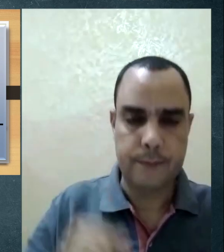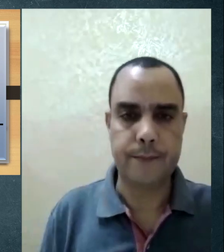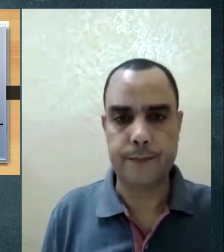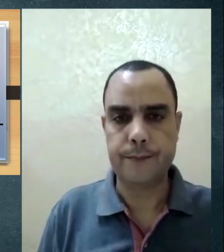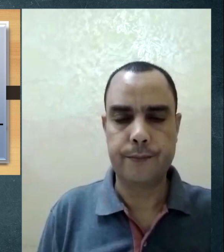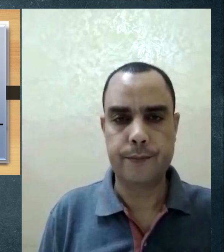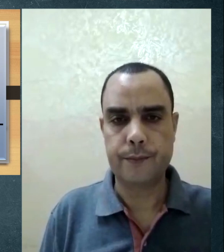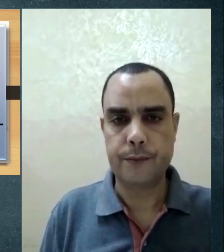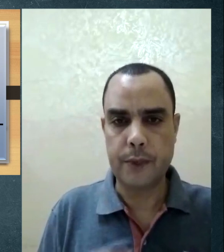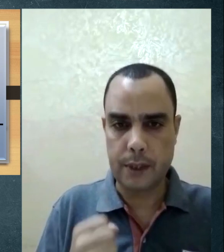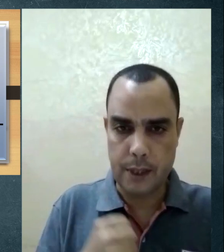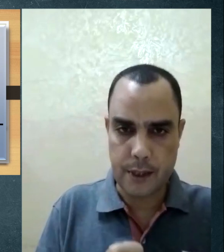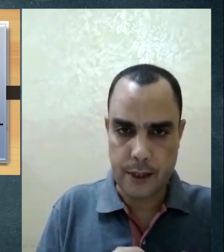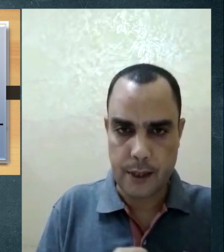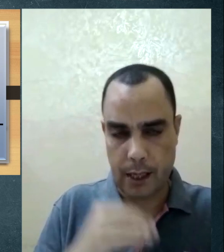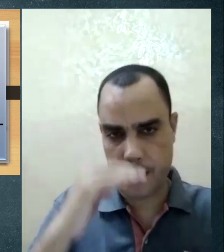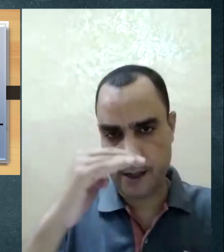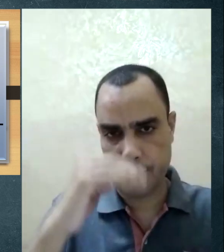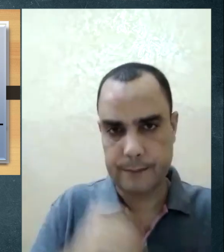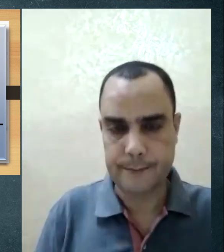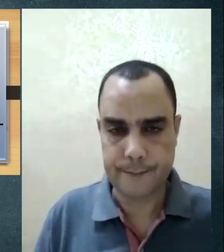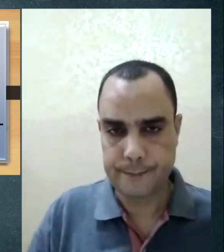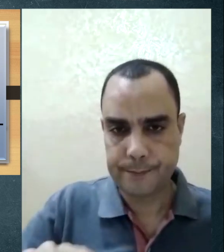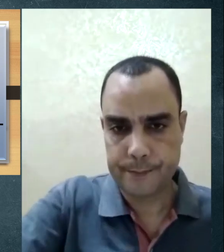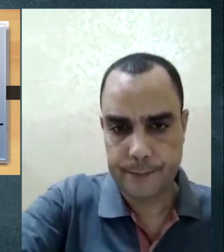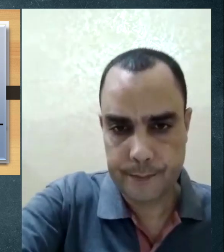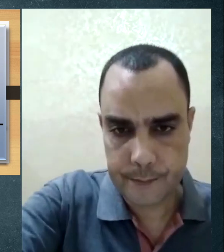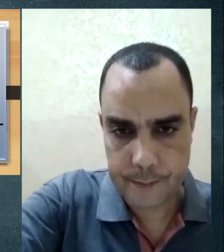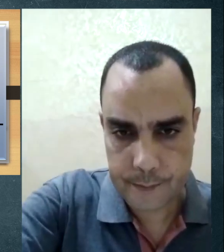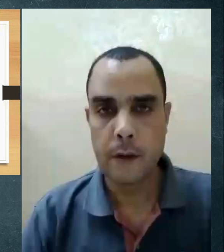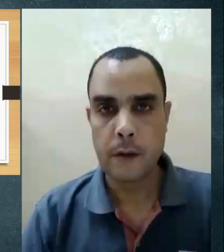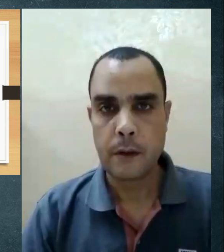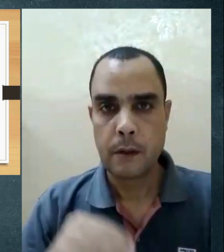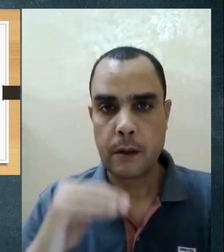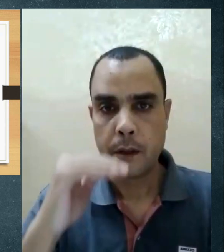المراهقة. ننتظر الإجابة.